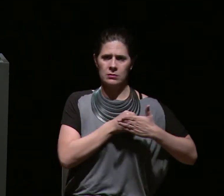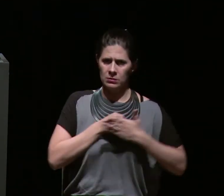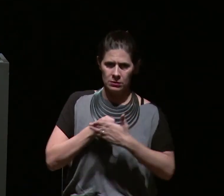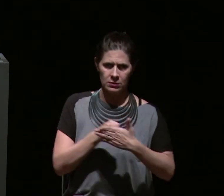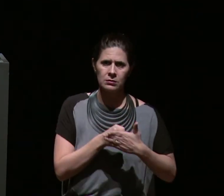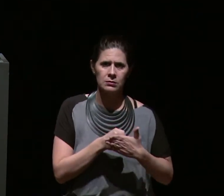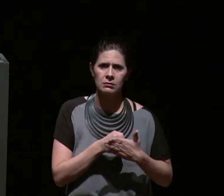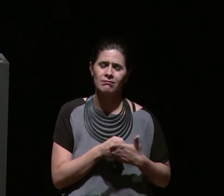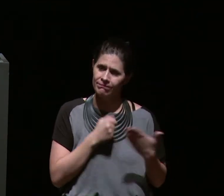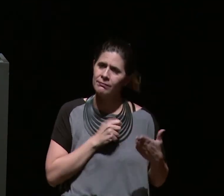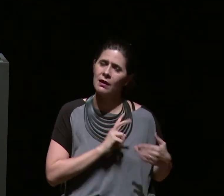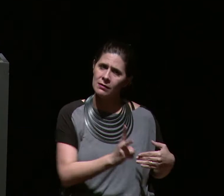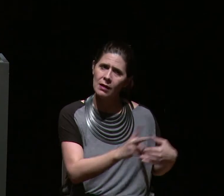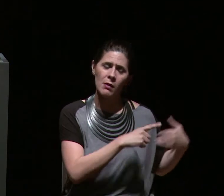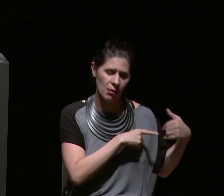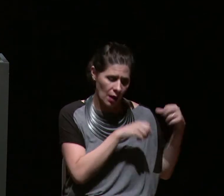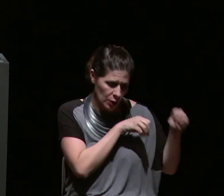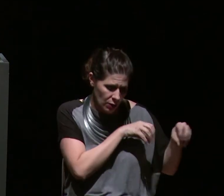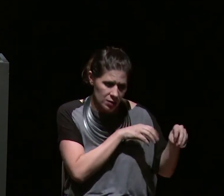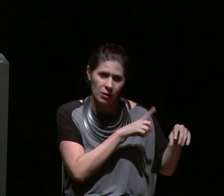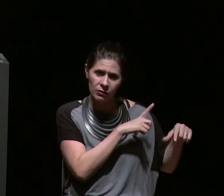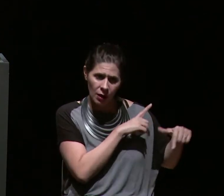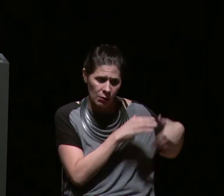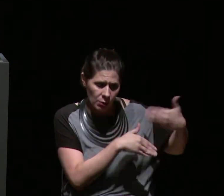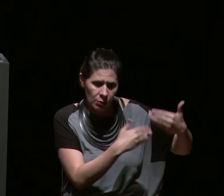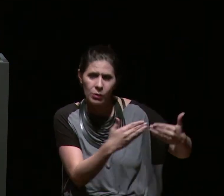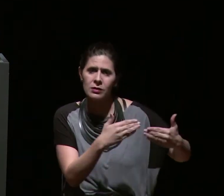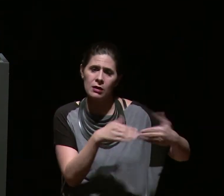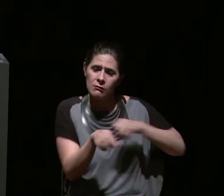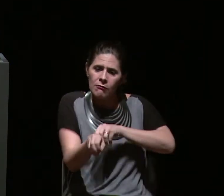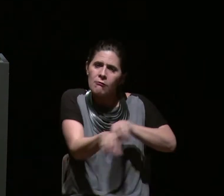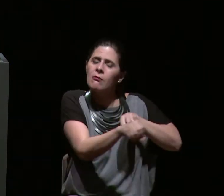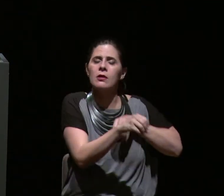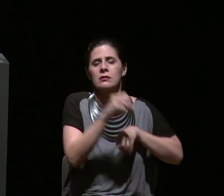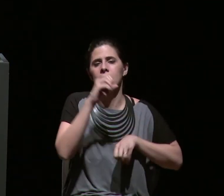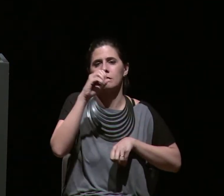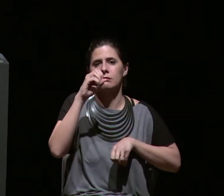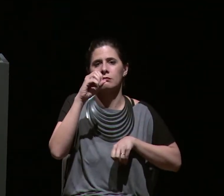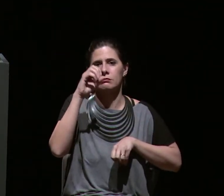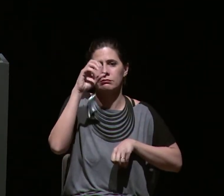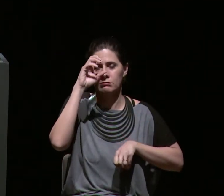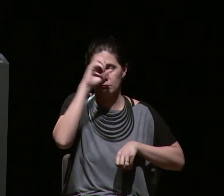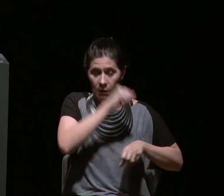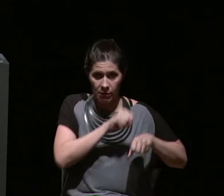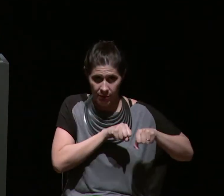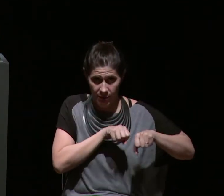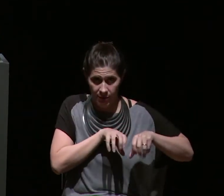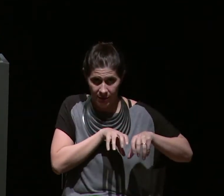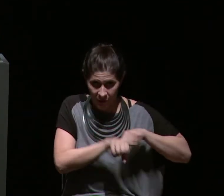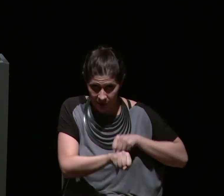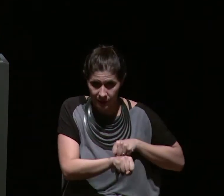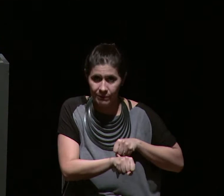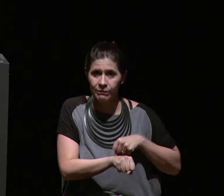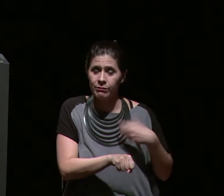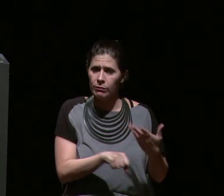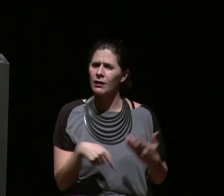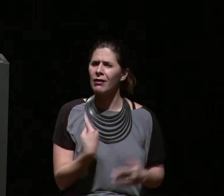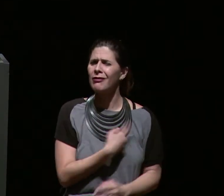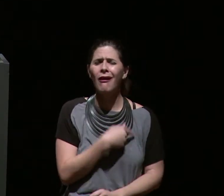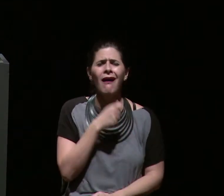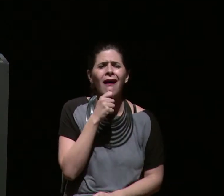exemplo, o sufocamento dos processos de formação de educadores. Ainda acreditamos viver